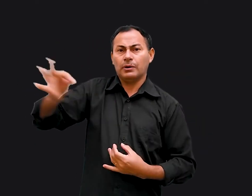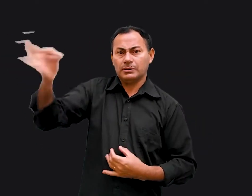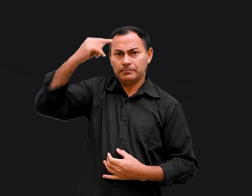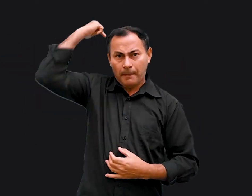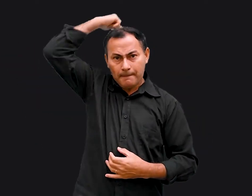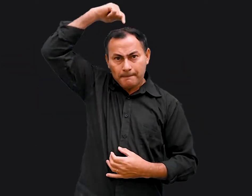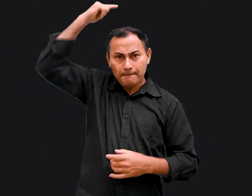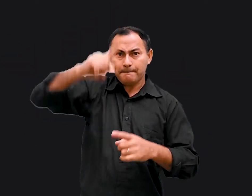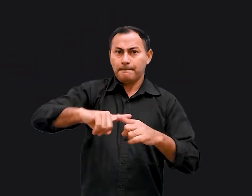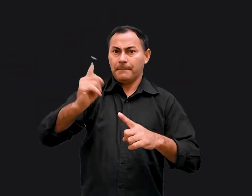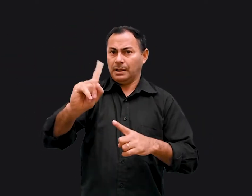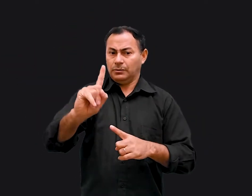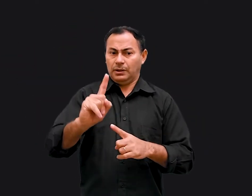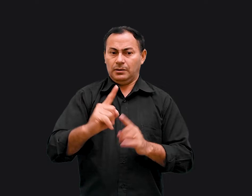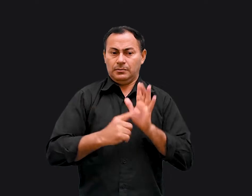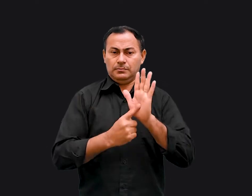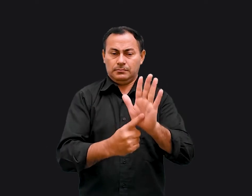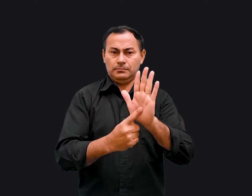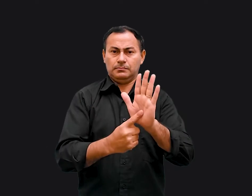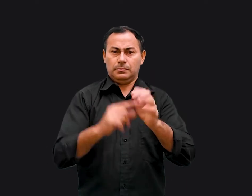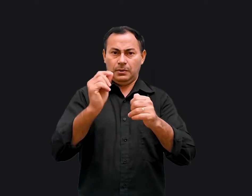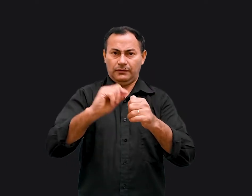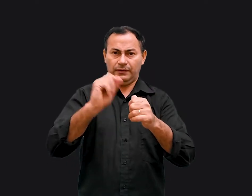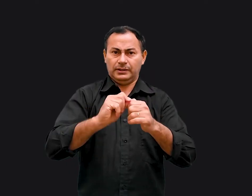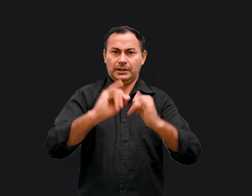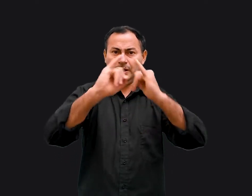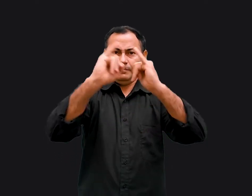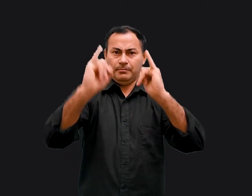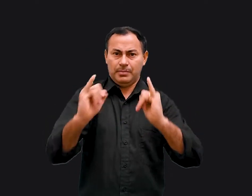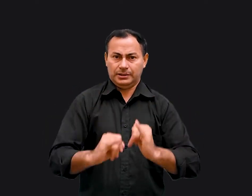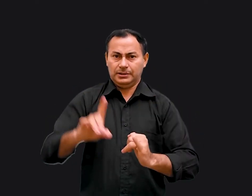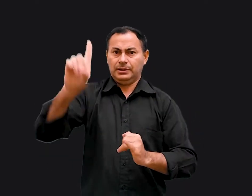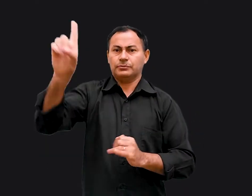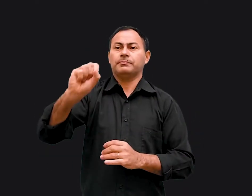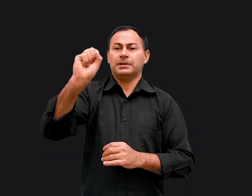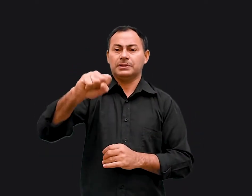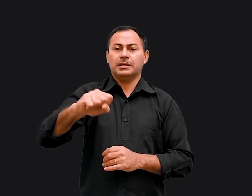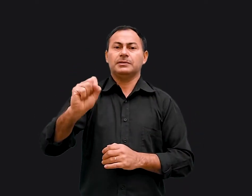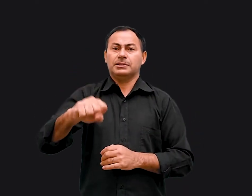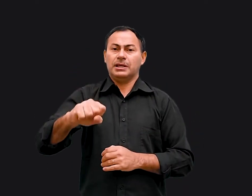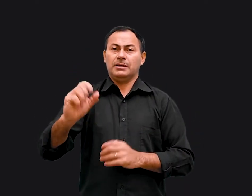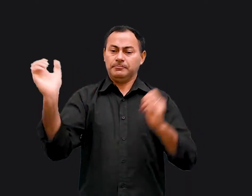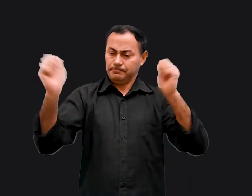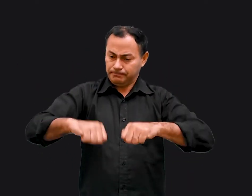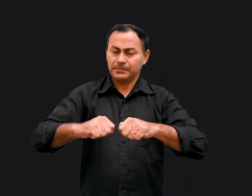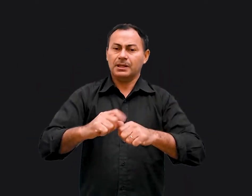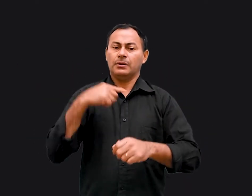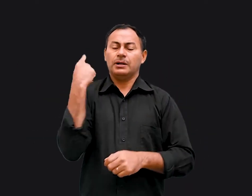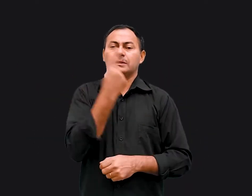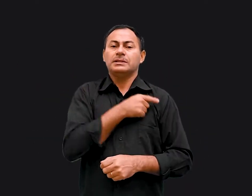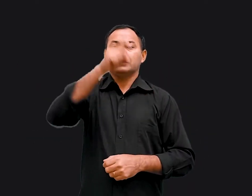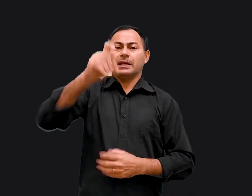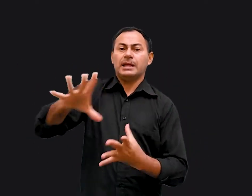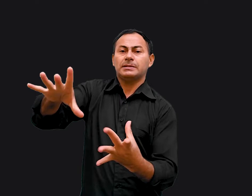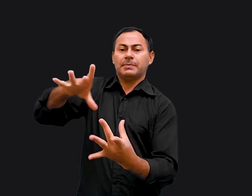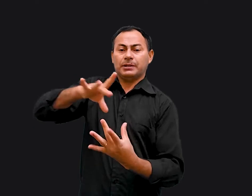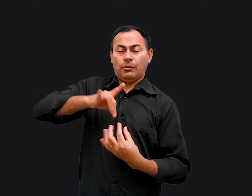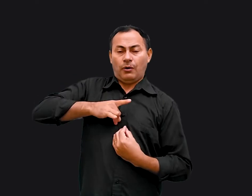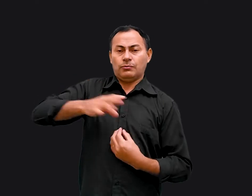Mas não é essa aparência física que foi feita à imagem de Deus, e sim a capacidade de sermos espirituais. É isso que